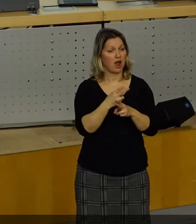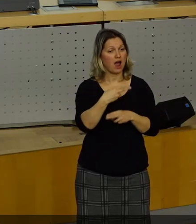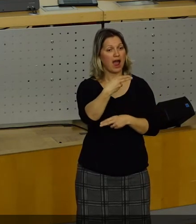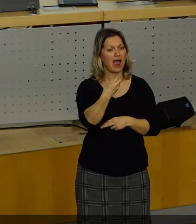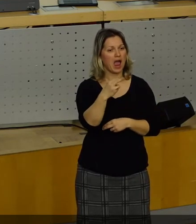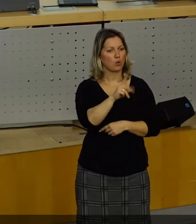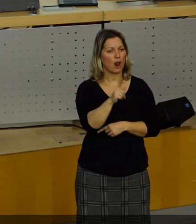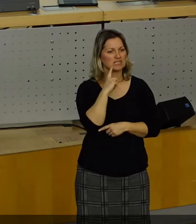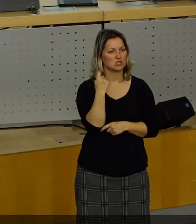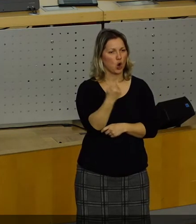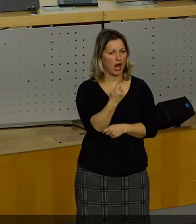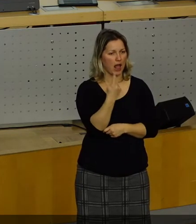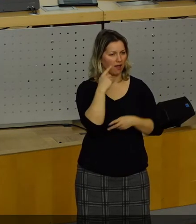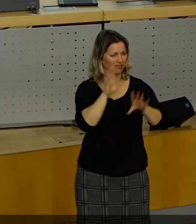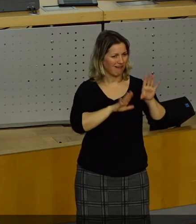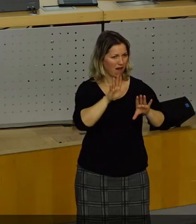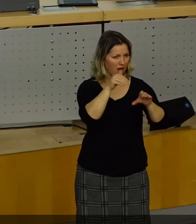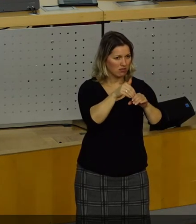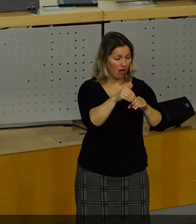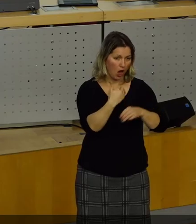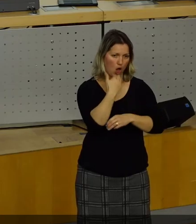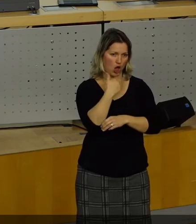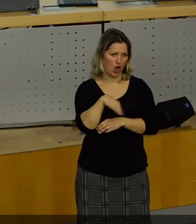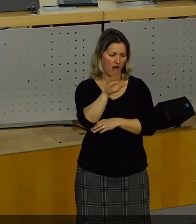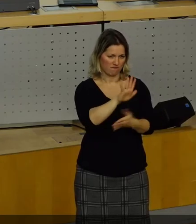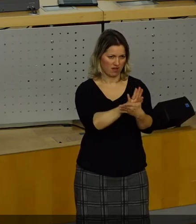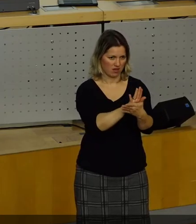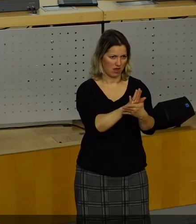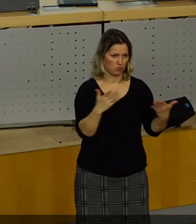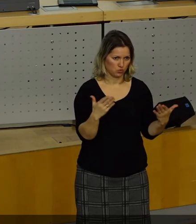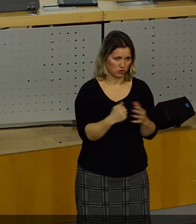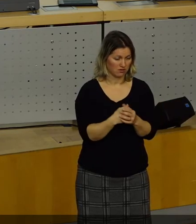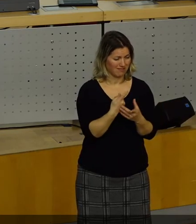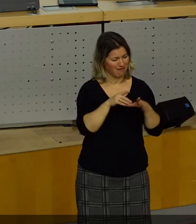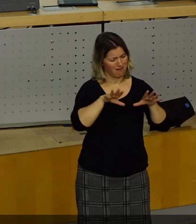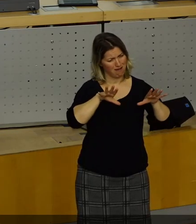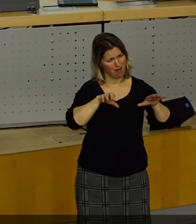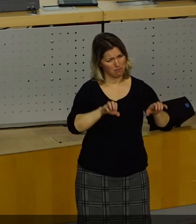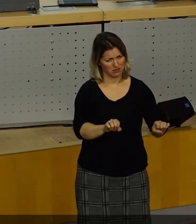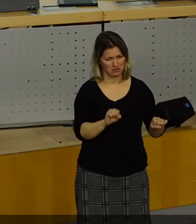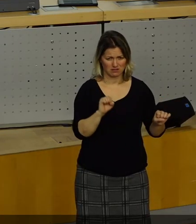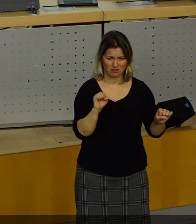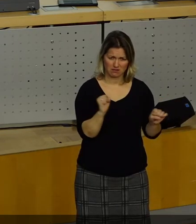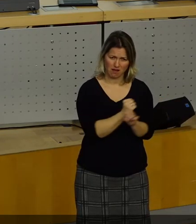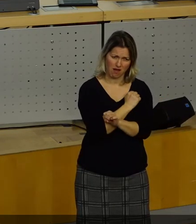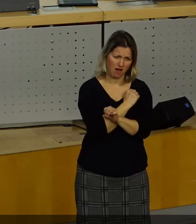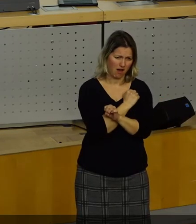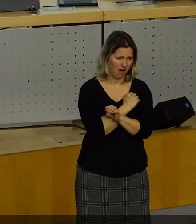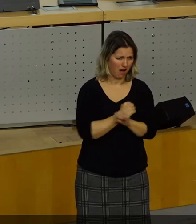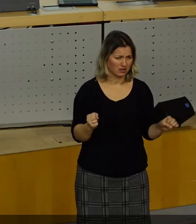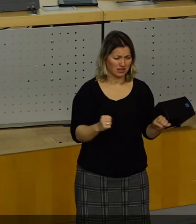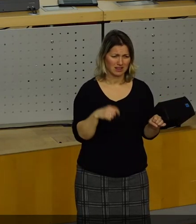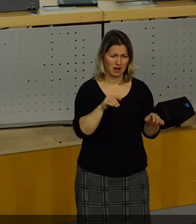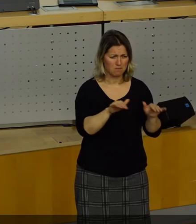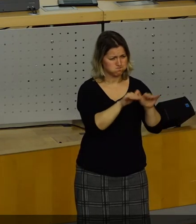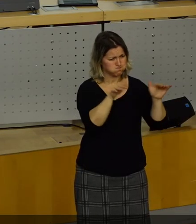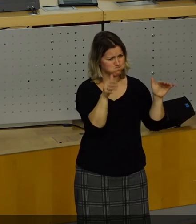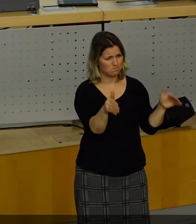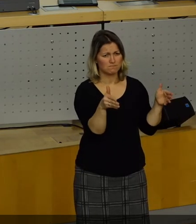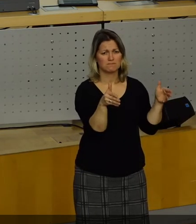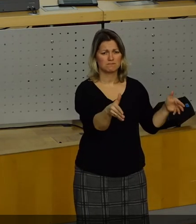Herkuleskeule. Das können wir nicht machen. Wir können die nicht abreißen, meine Damen und Herren. Das ist einer der wenigen